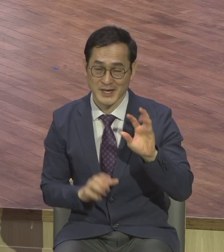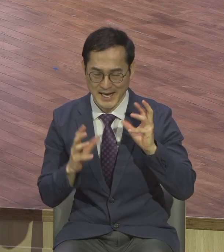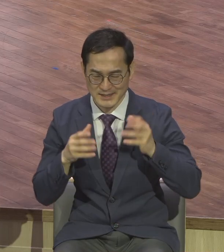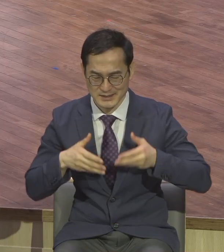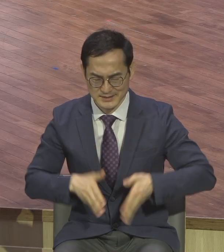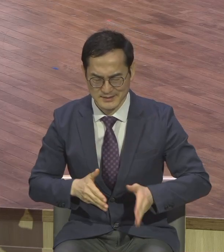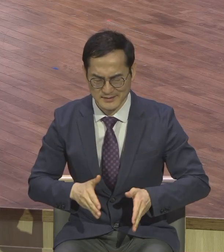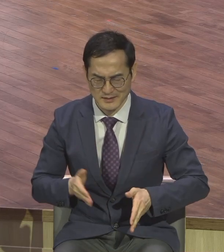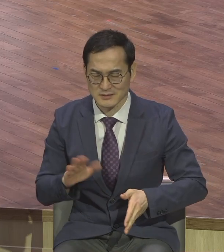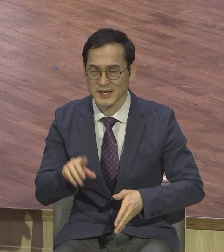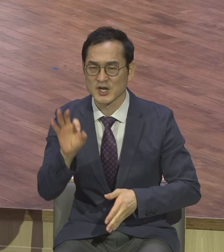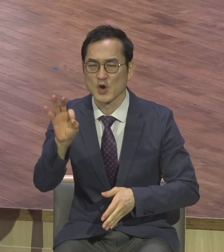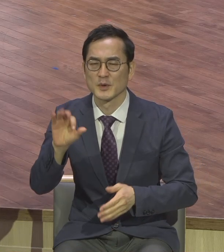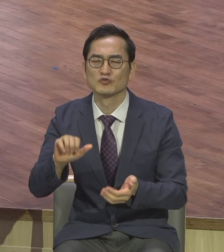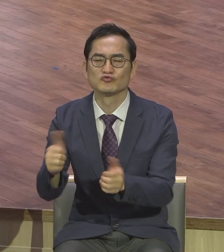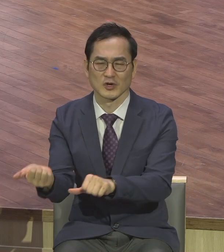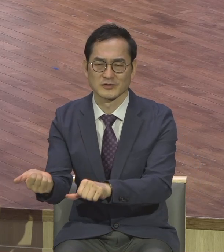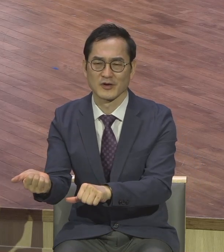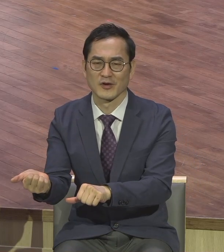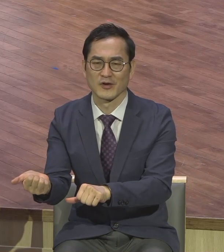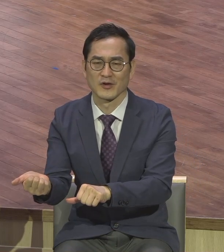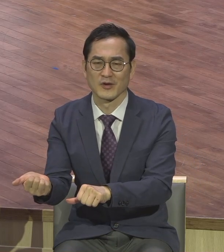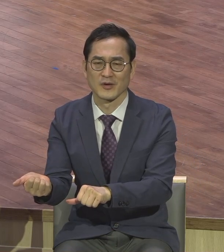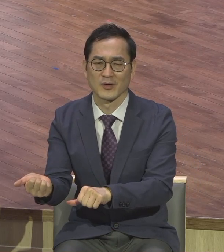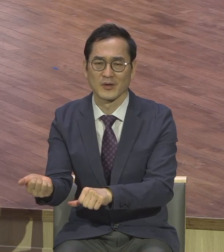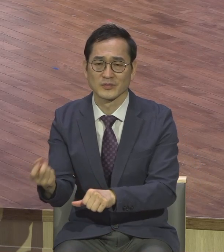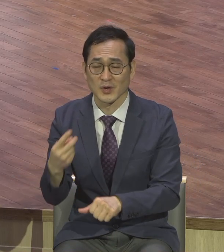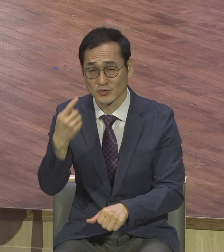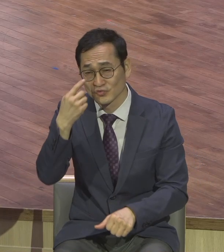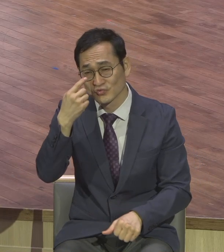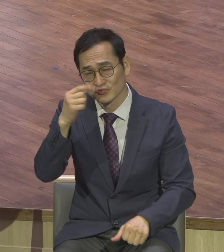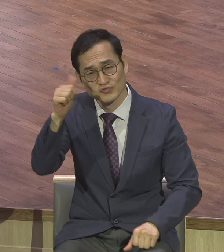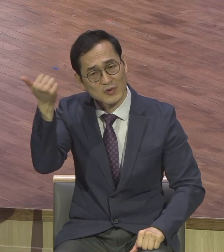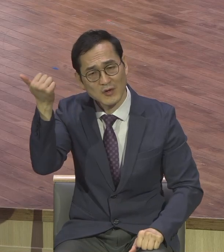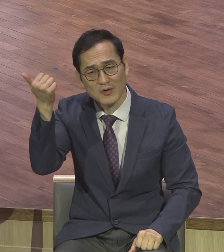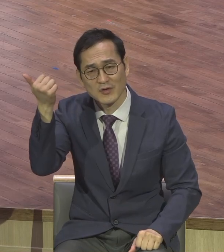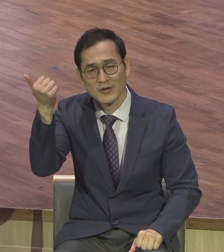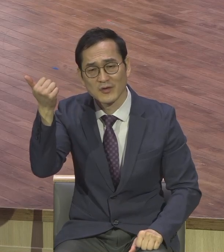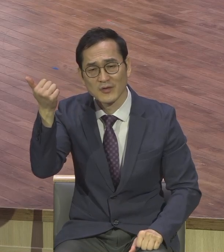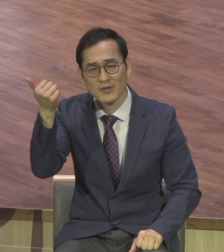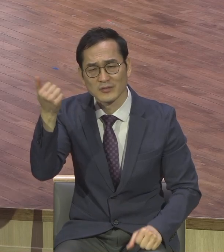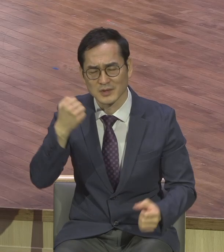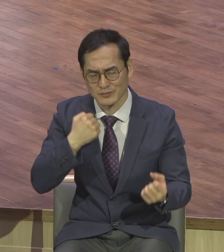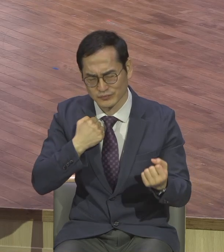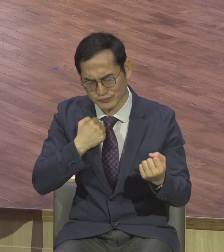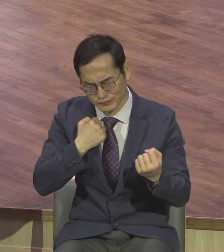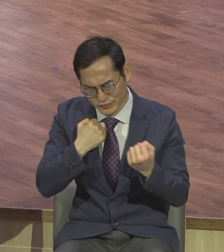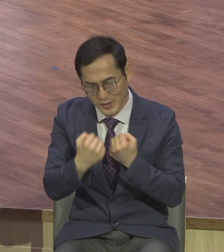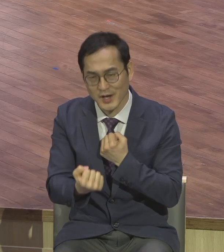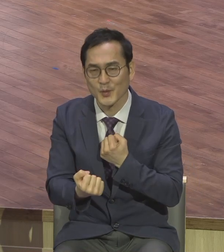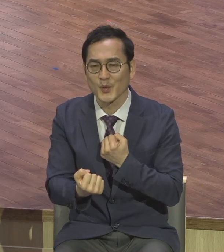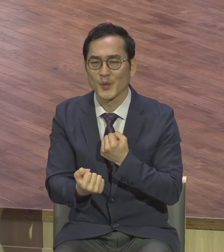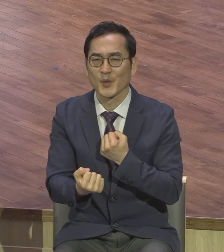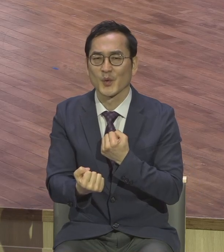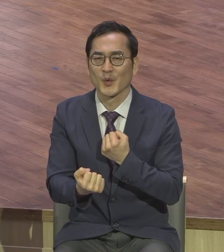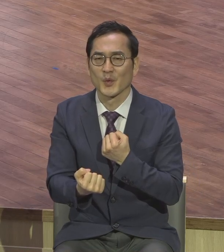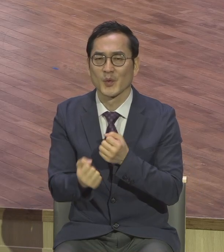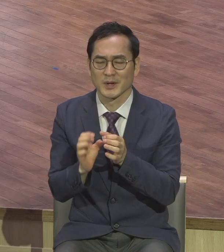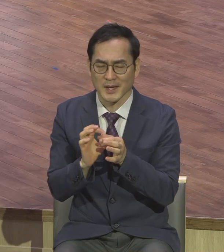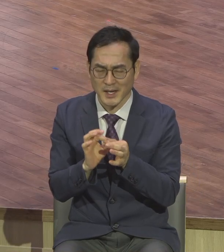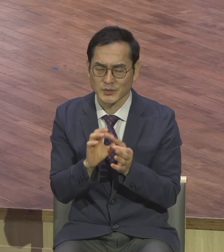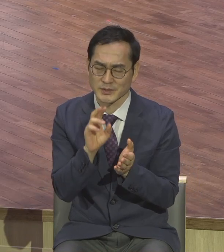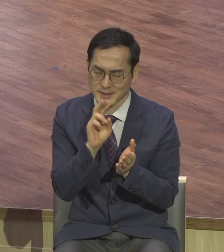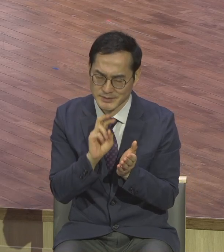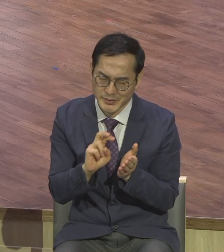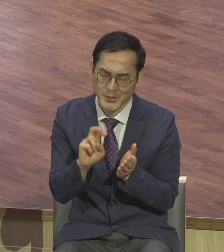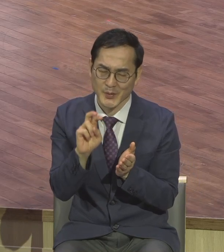본인에게는 끊임없이 또 시신경이 마비된 눈이 보이질 않아. 그런데도 끊임없이 계속